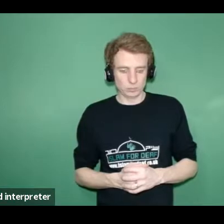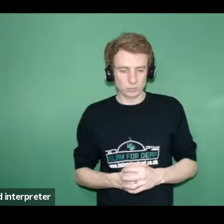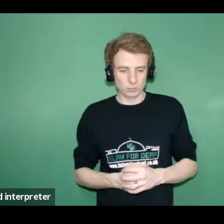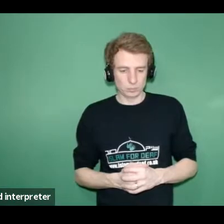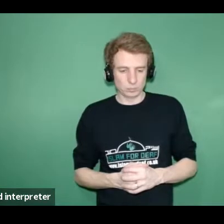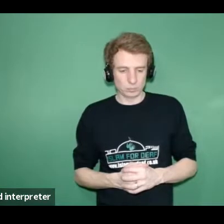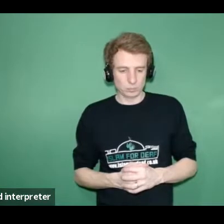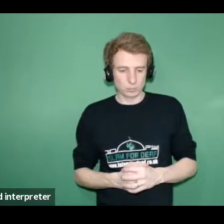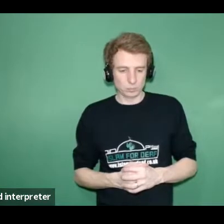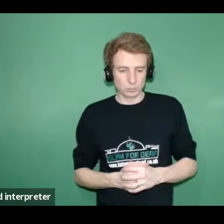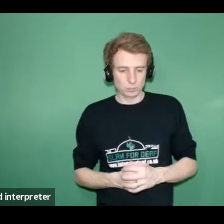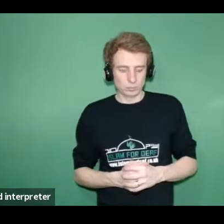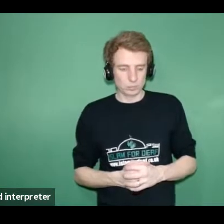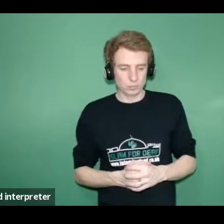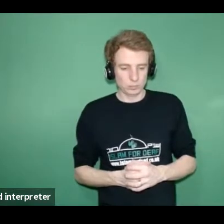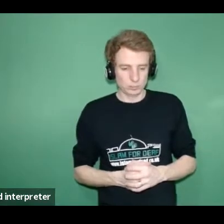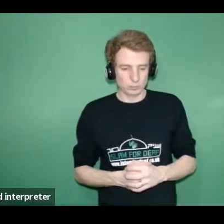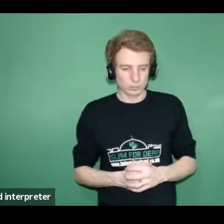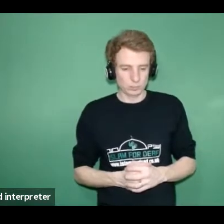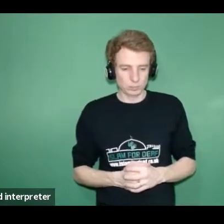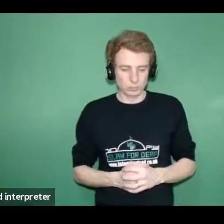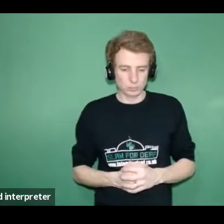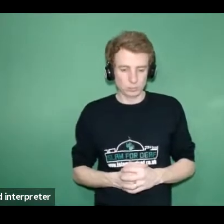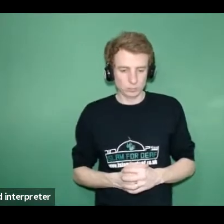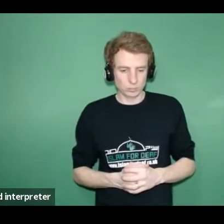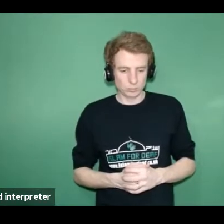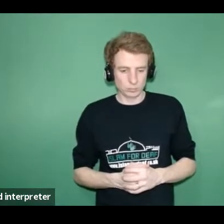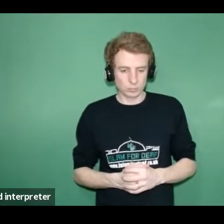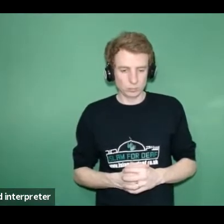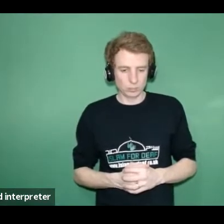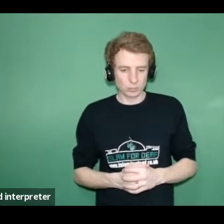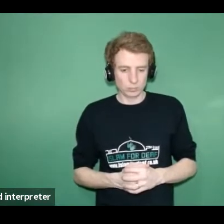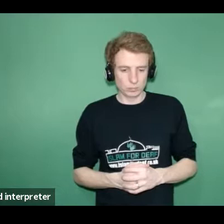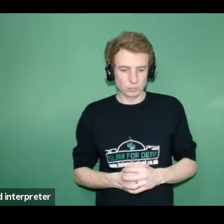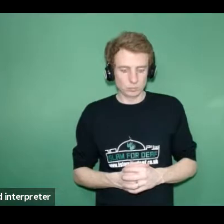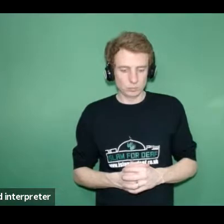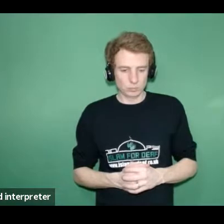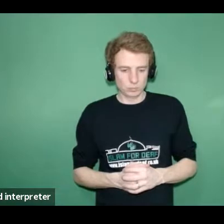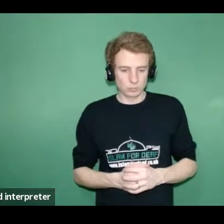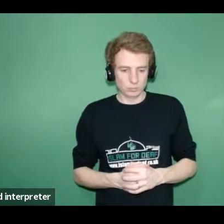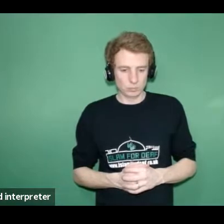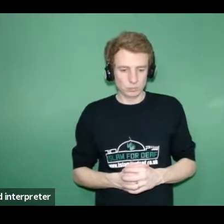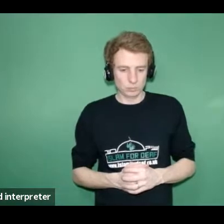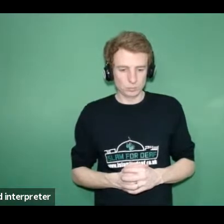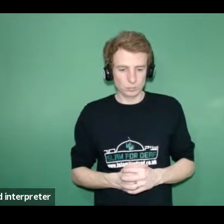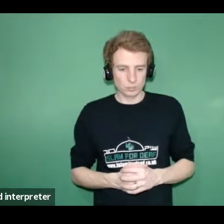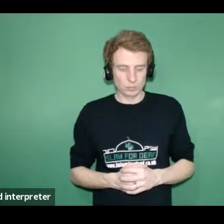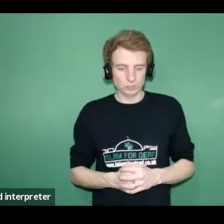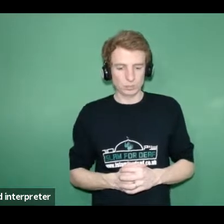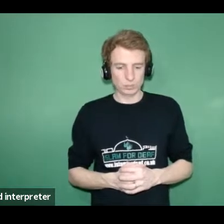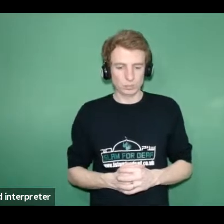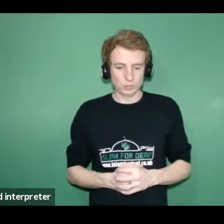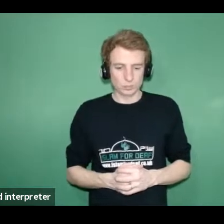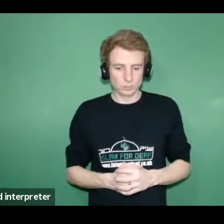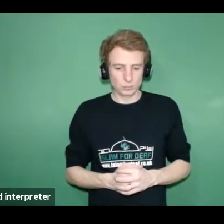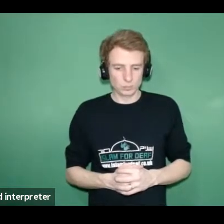الحياء حق الحياء أن تذكر الموت والبلى، ونعم